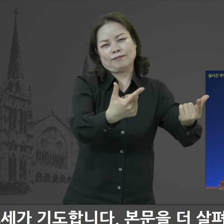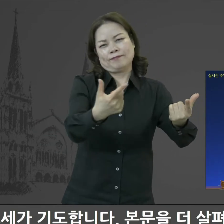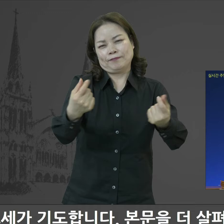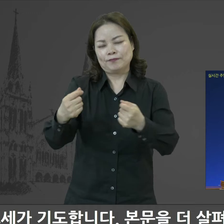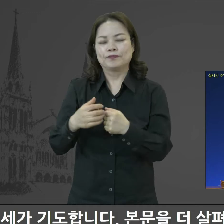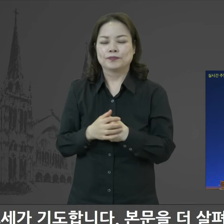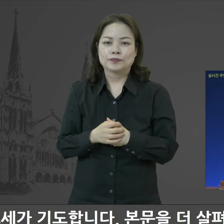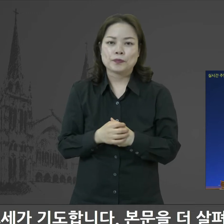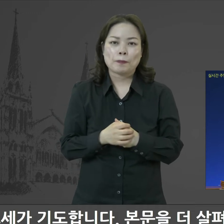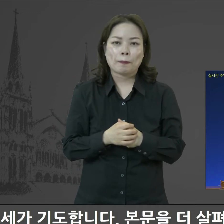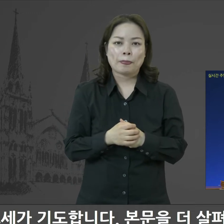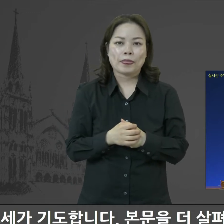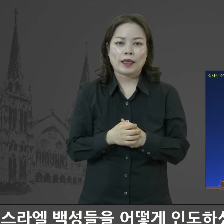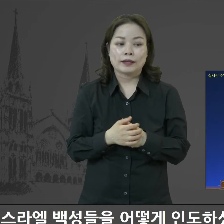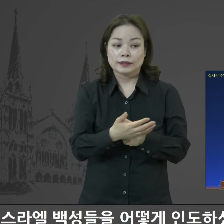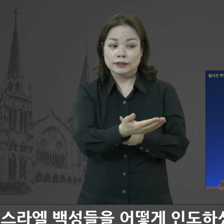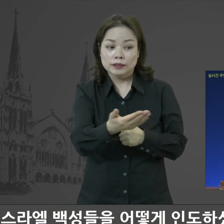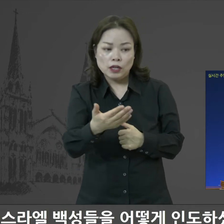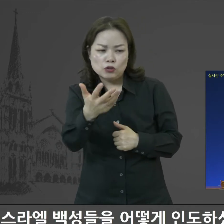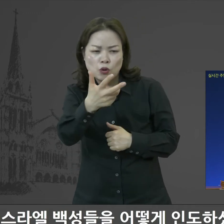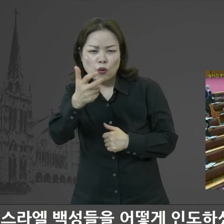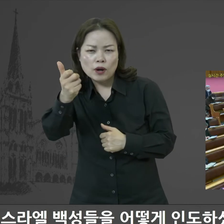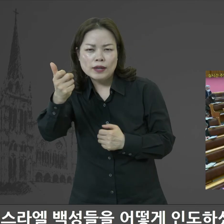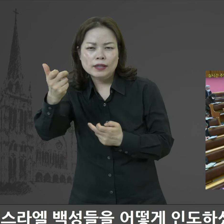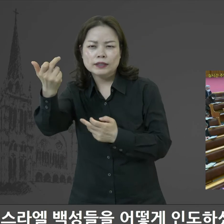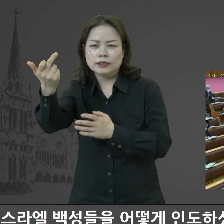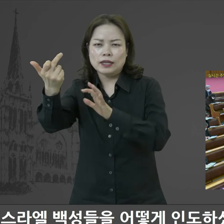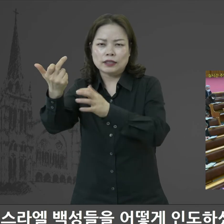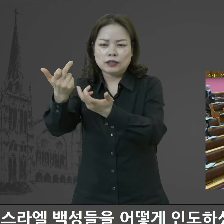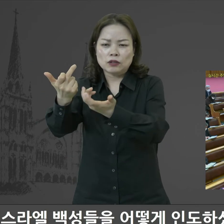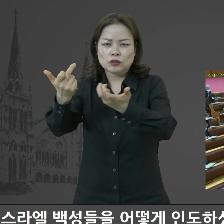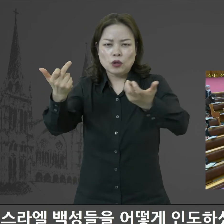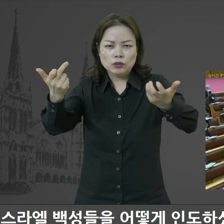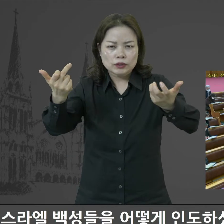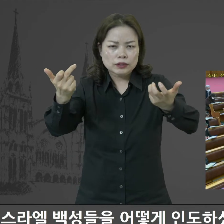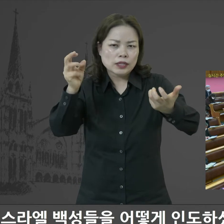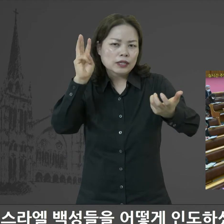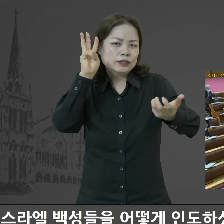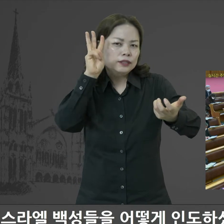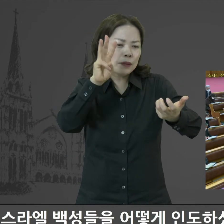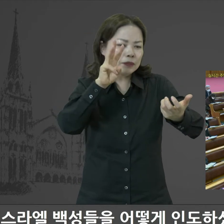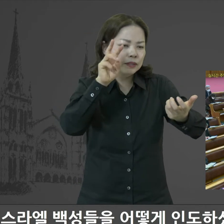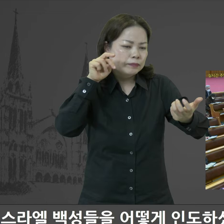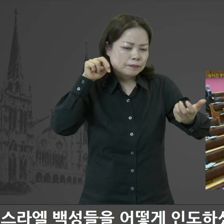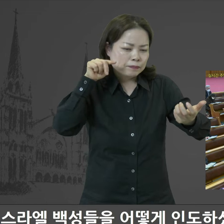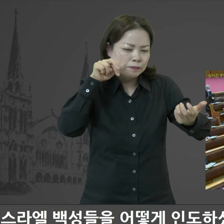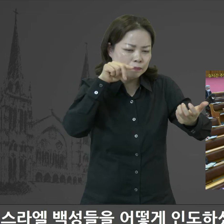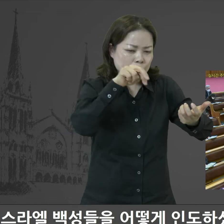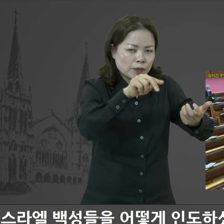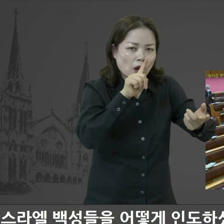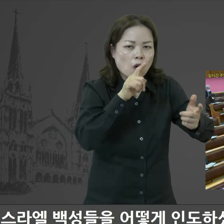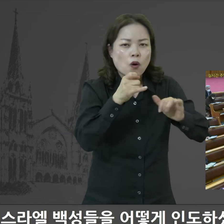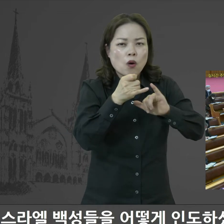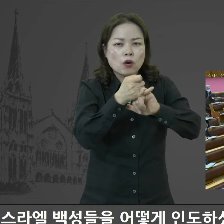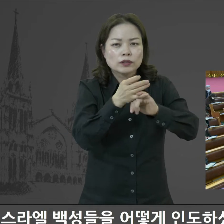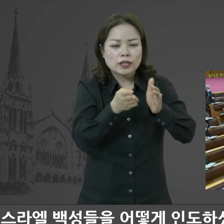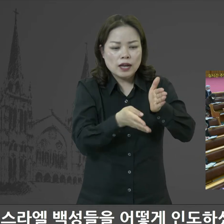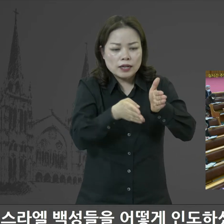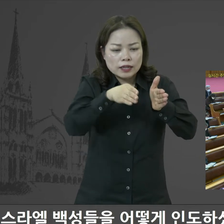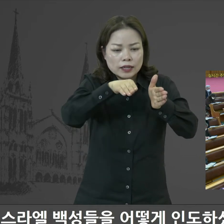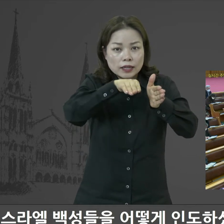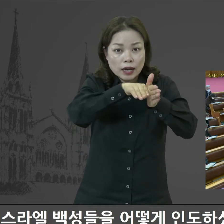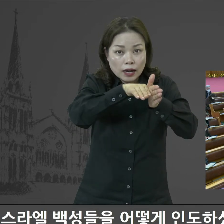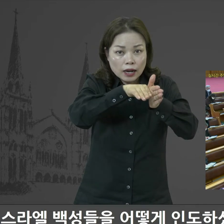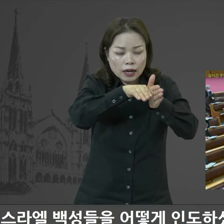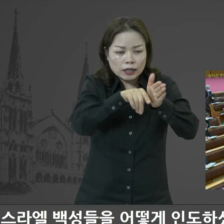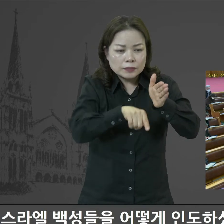읽겠습니다. 시작. 그들이 여호와의 산에서 떠나 3일 길을 갈 때에 여호와의 언약궤가 그 3일